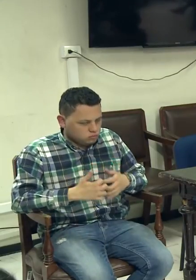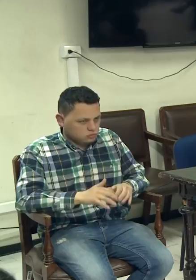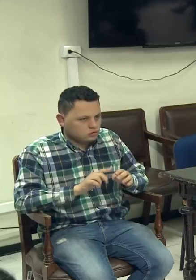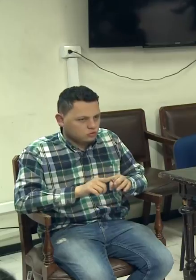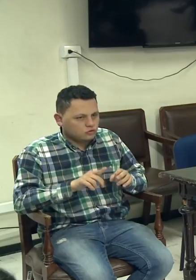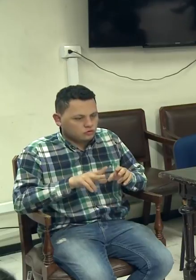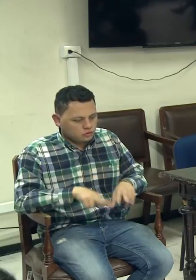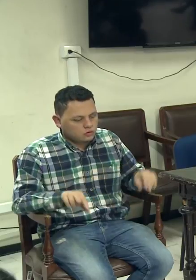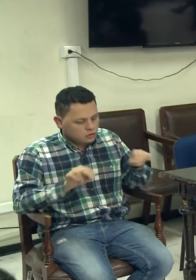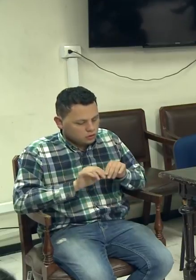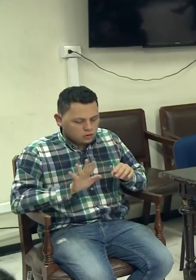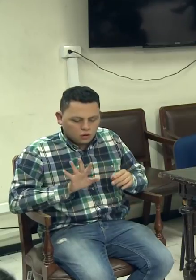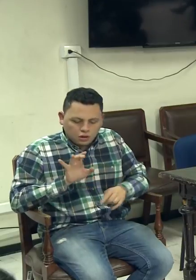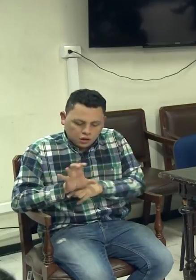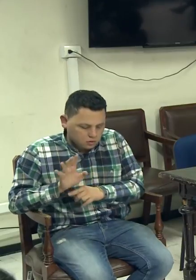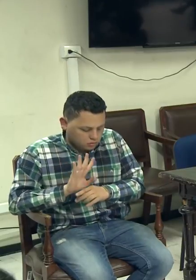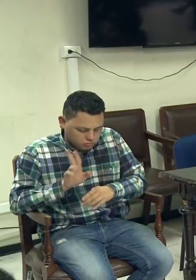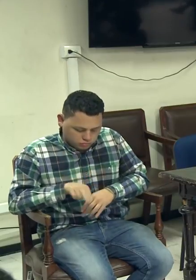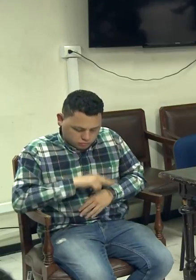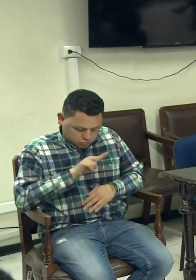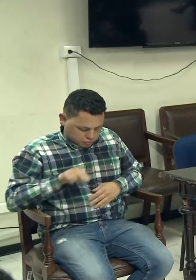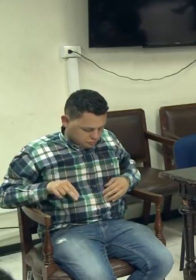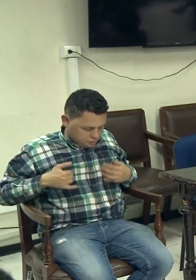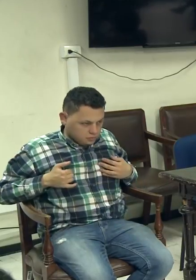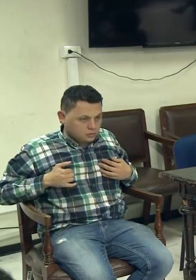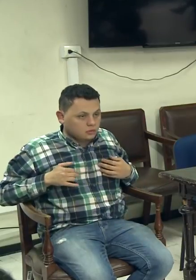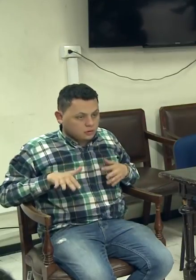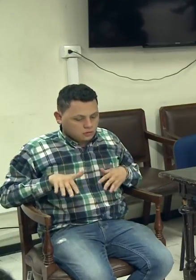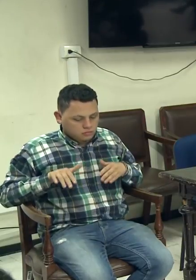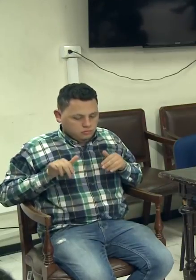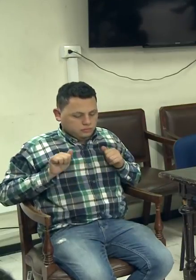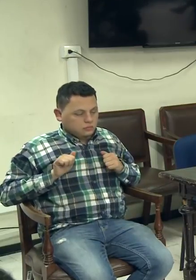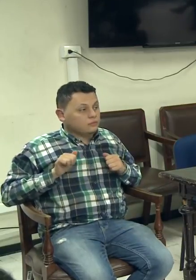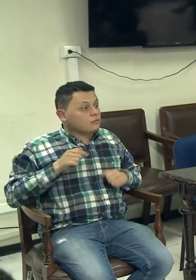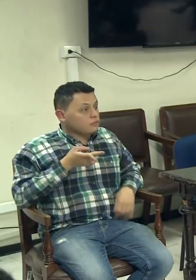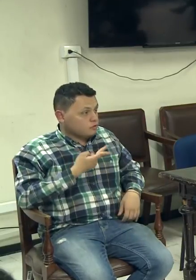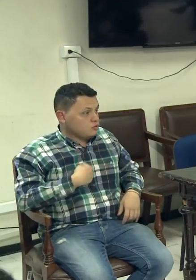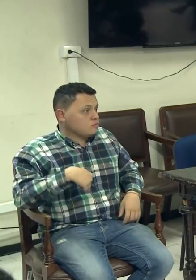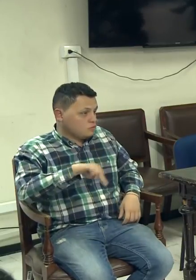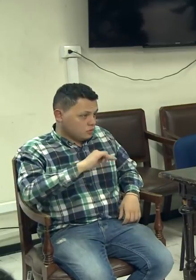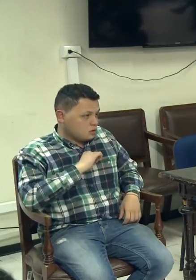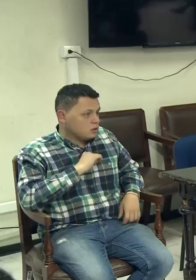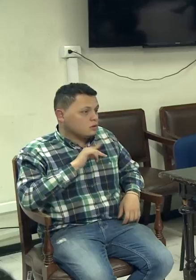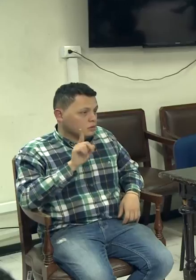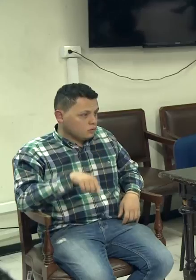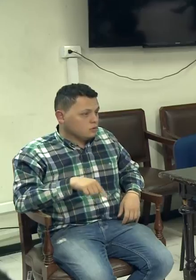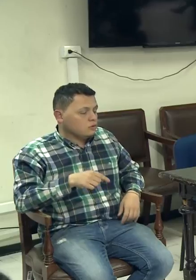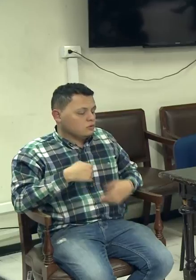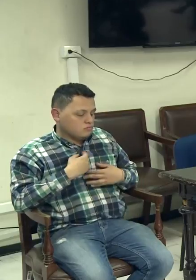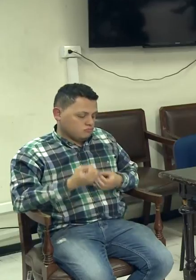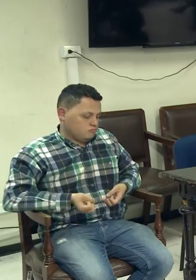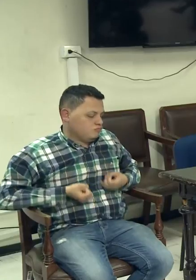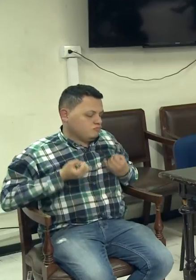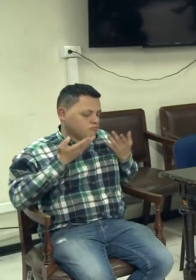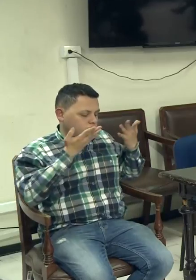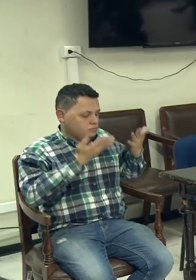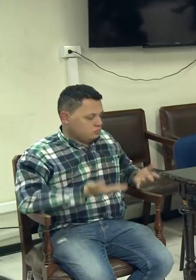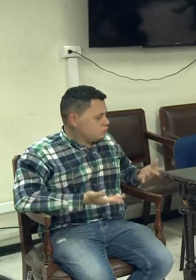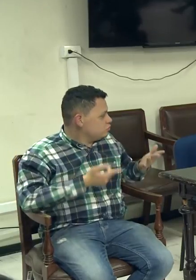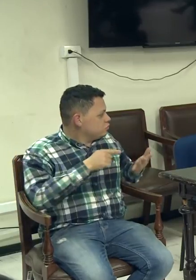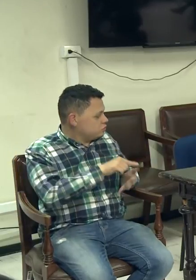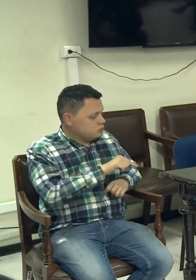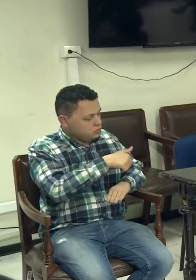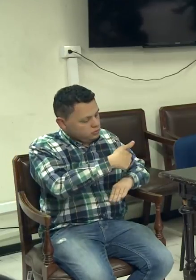sociedad dejando de acosar. Por eso insisto en que nosotras le ofrecimos